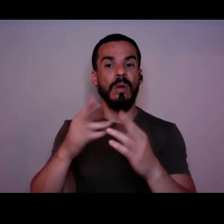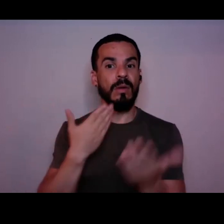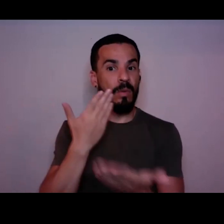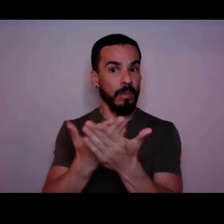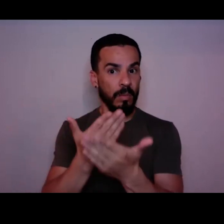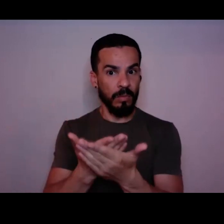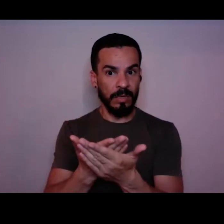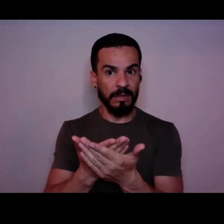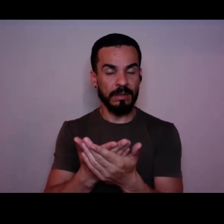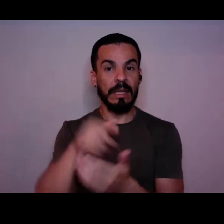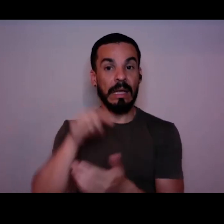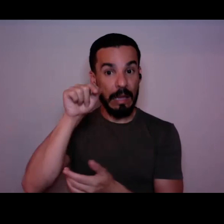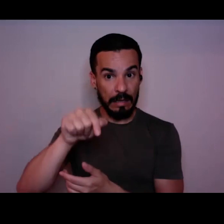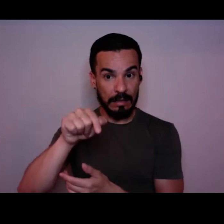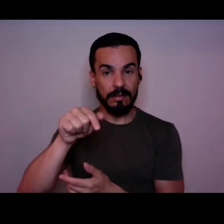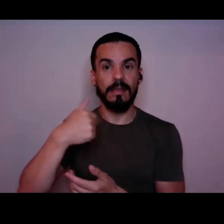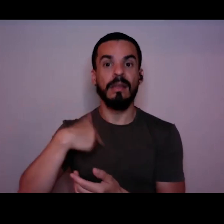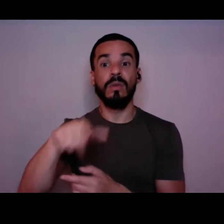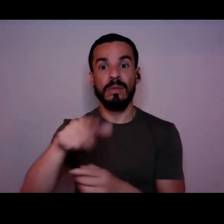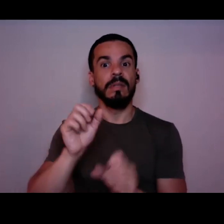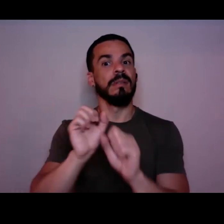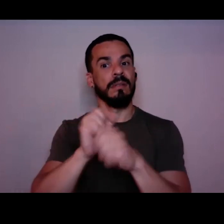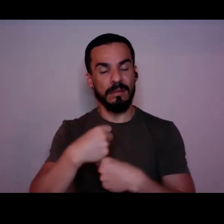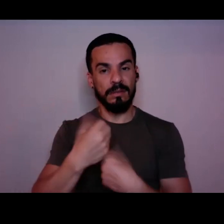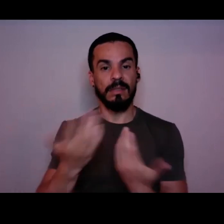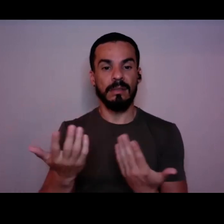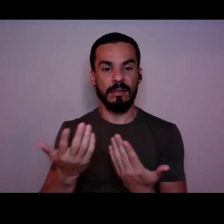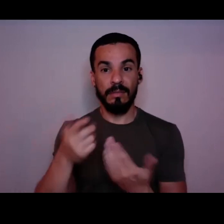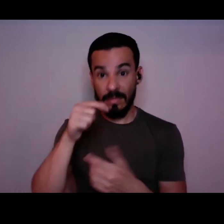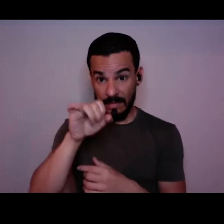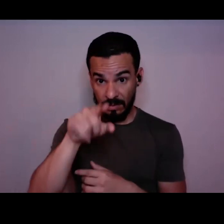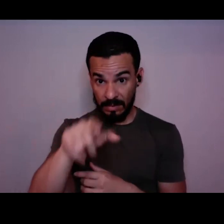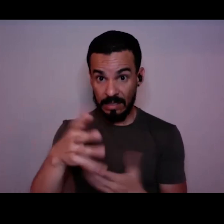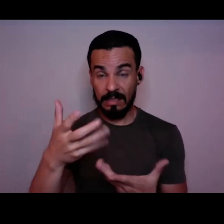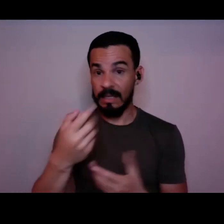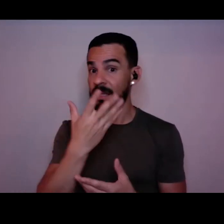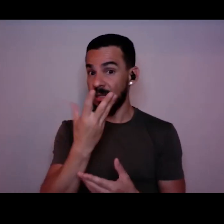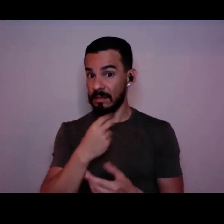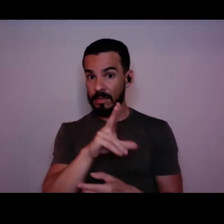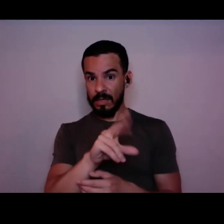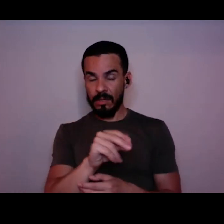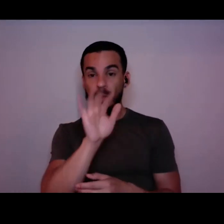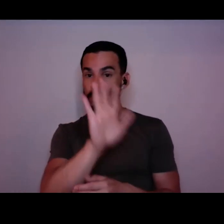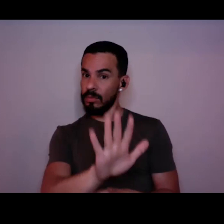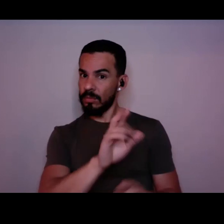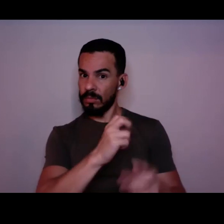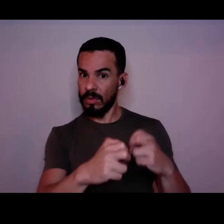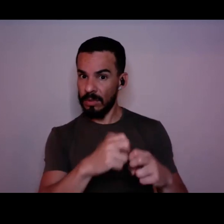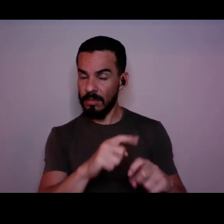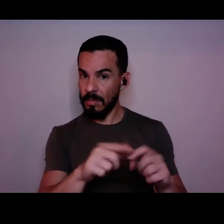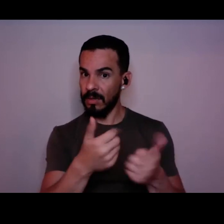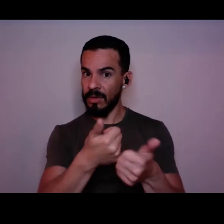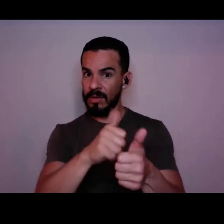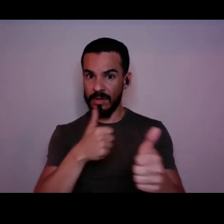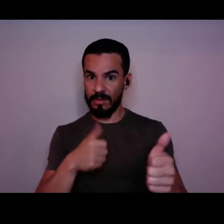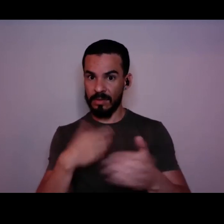o sea y aquí está y lo estás haciendo si vos querés negarlo es tu problema Pero eso solo atrasa el